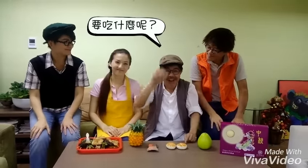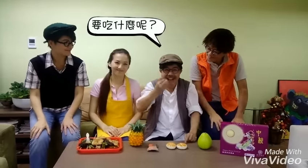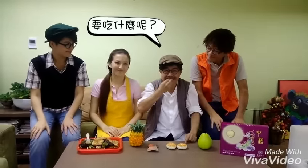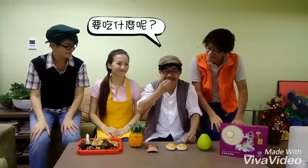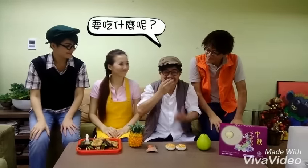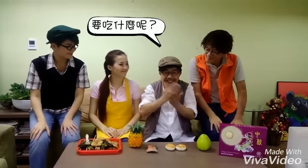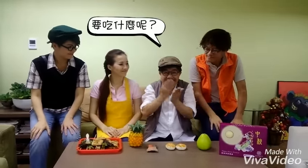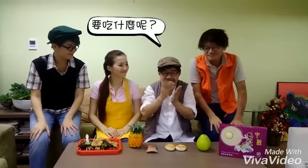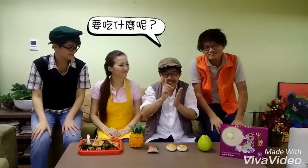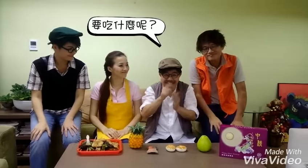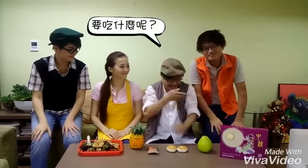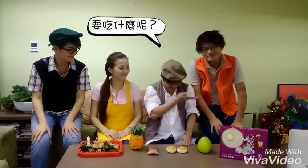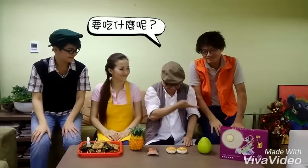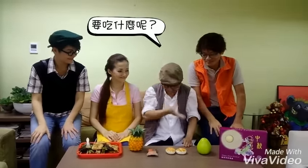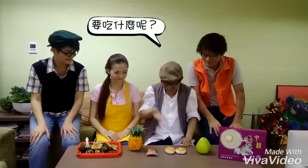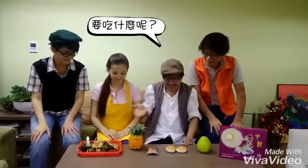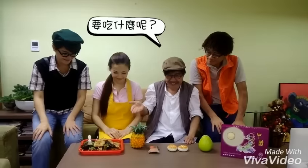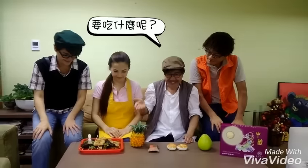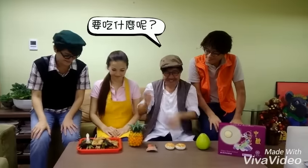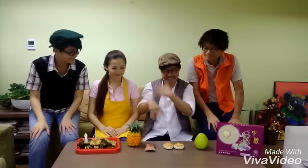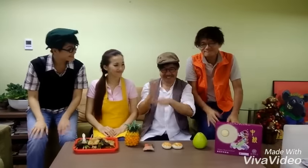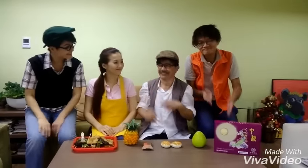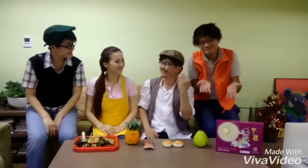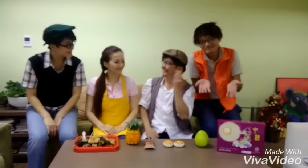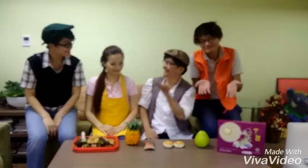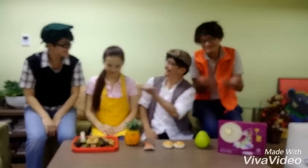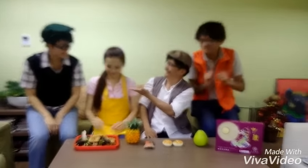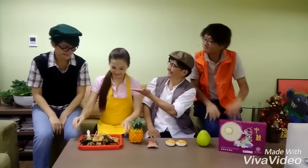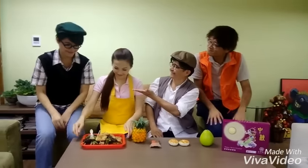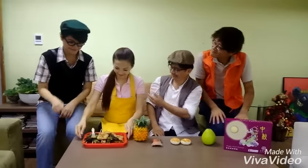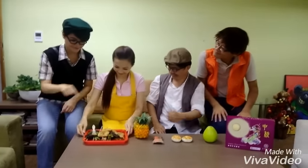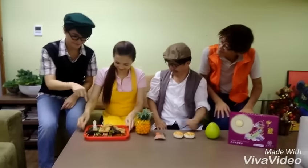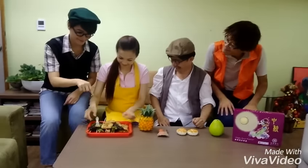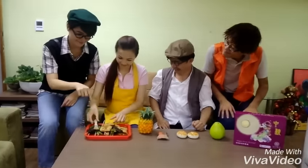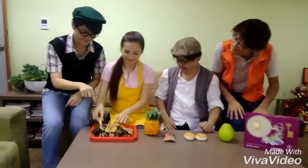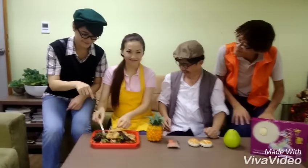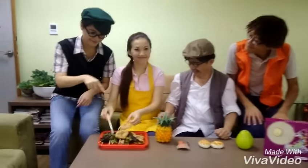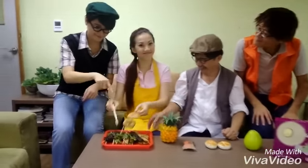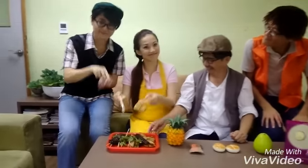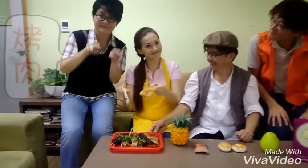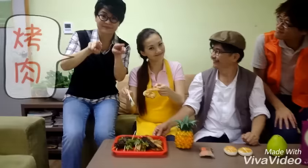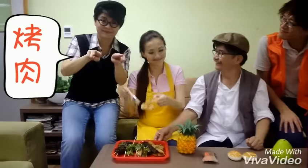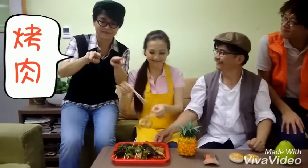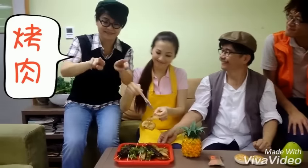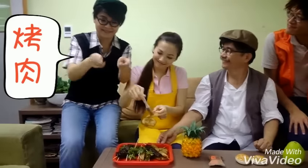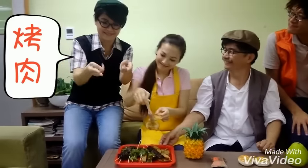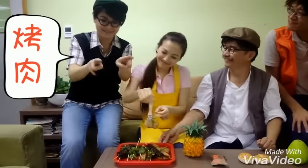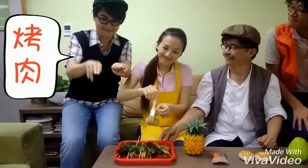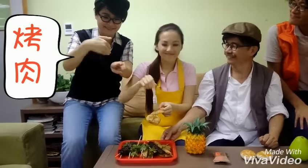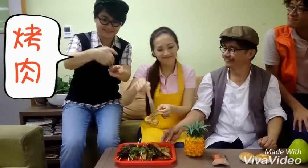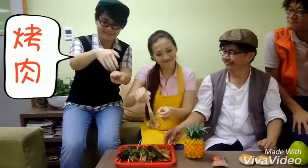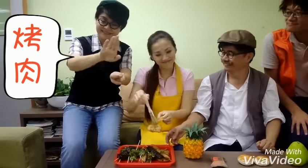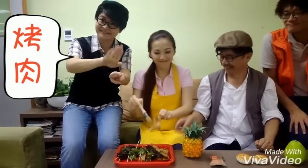好多人都想要吃很多的东西哦。我们来看看手语怎么比呢？第一个，烤